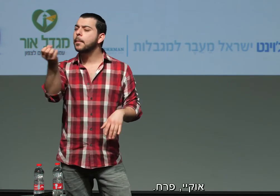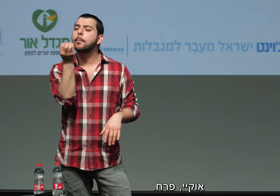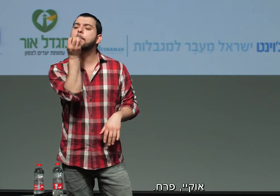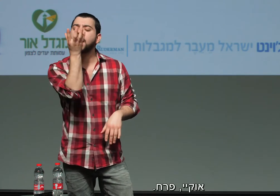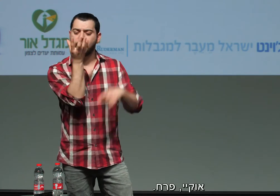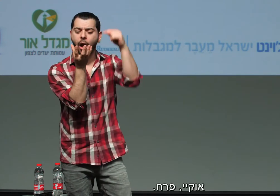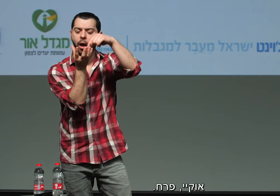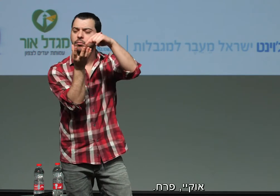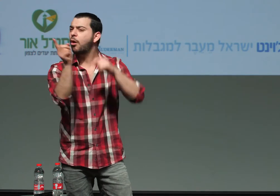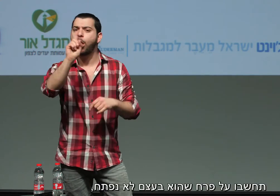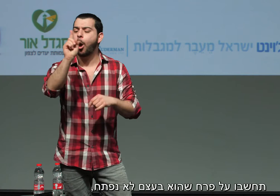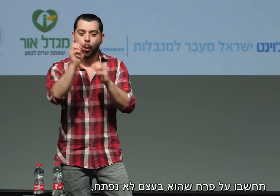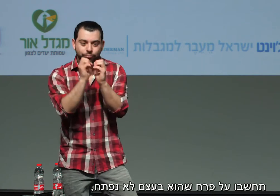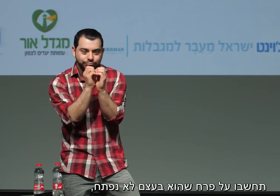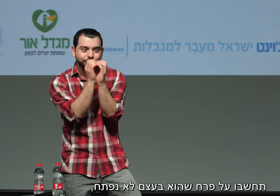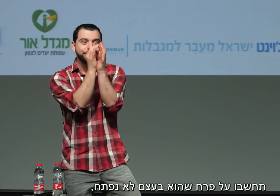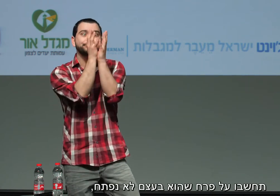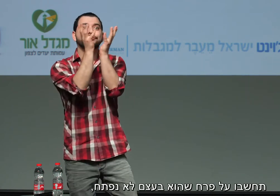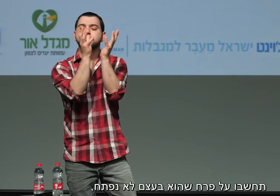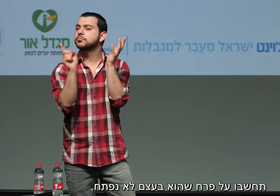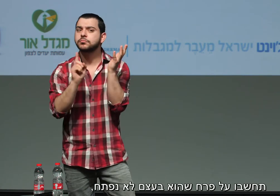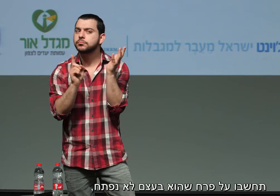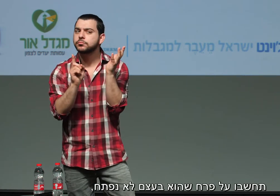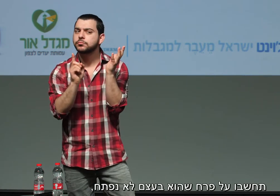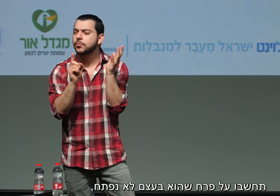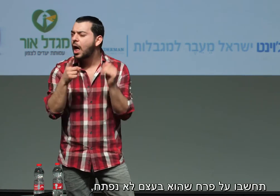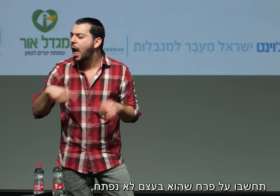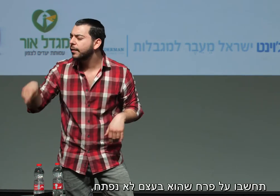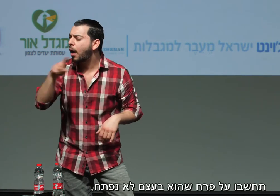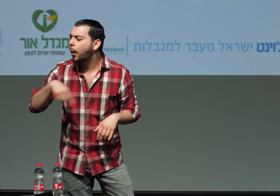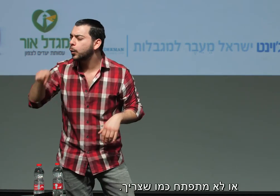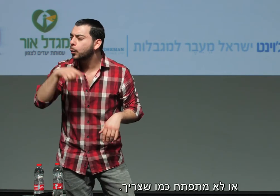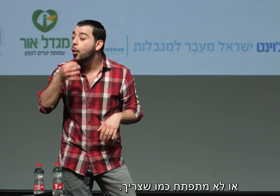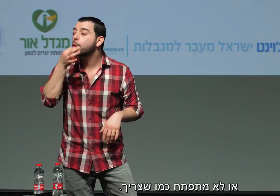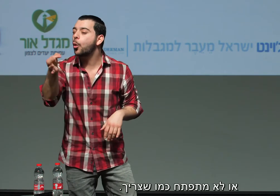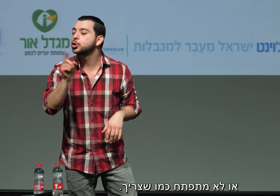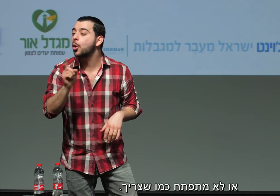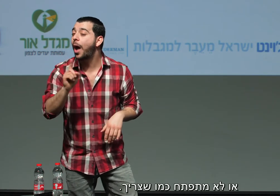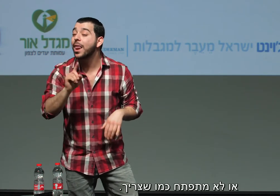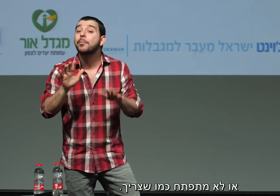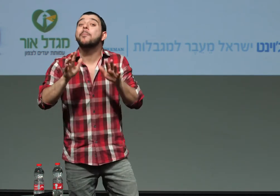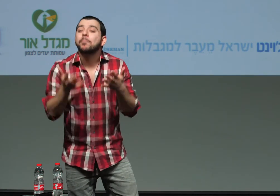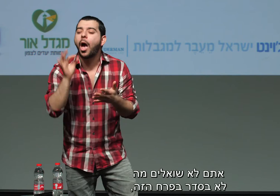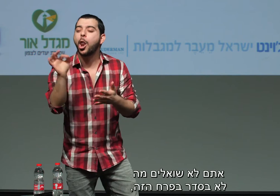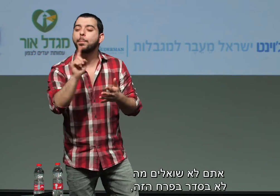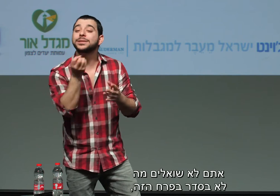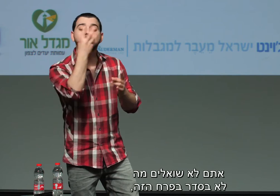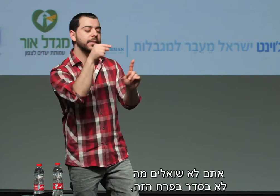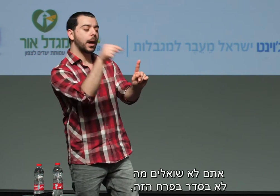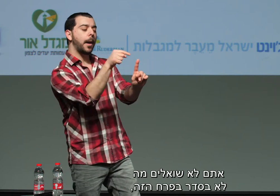אוקיי, פרח. תחשבו על פרח. כשהוא בעצם לא נפתח או לא מתפתח כמו שצריך, אתם לא שואלים מה לא